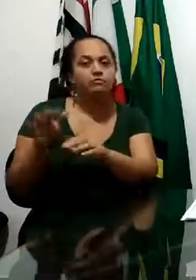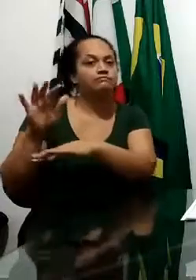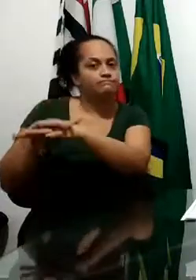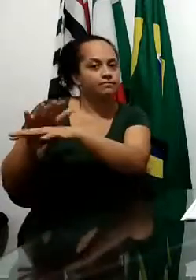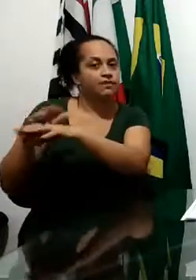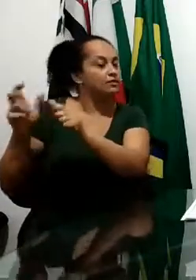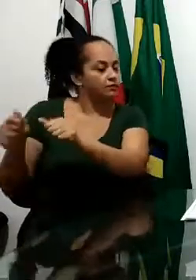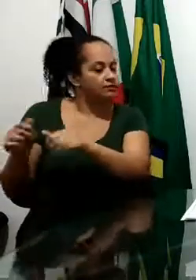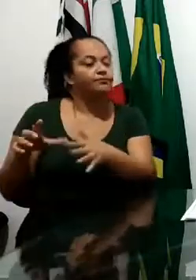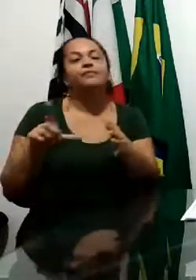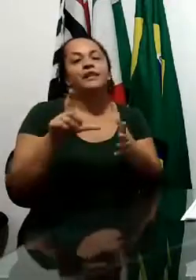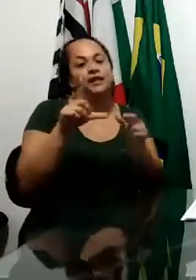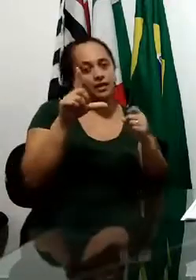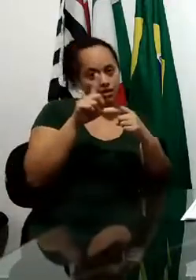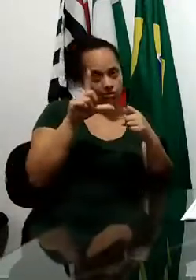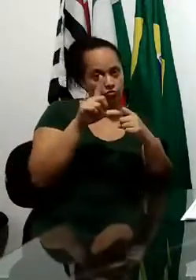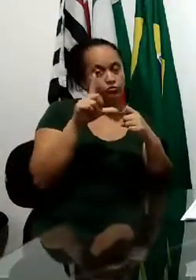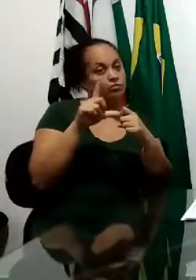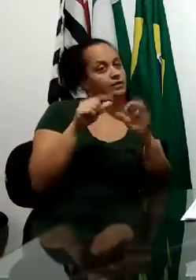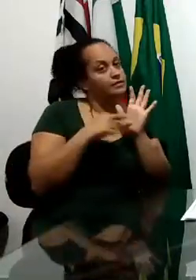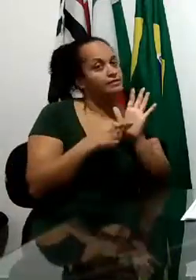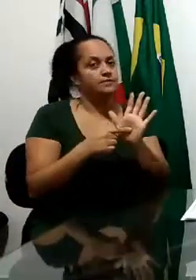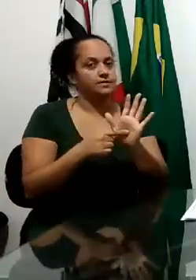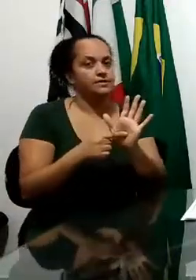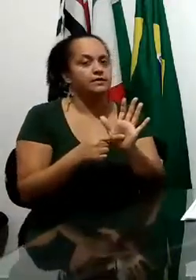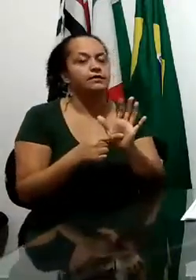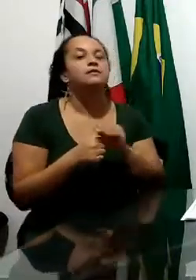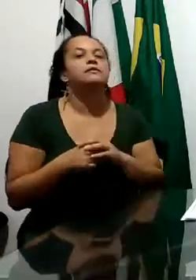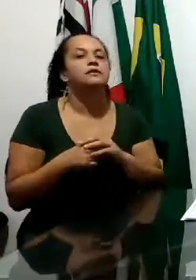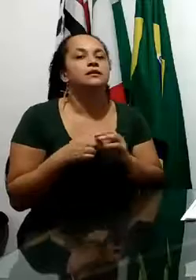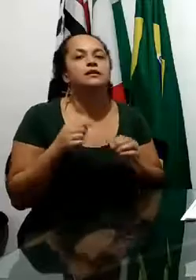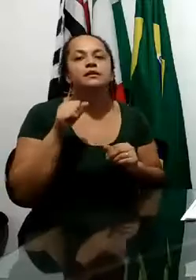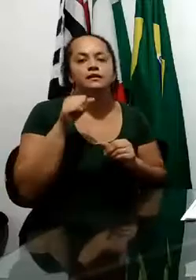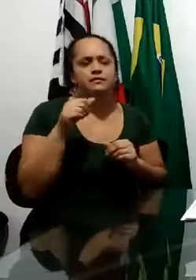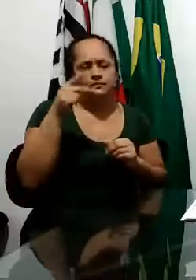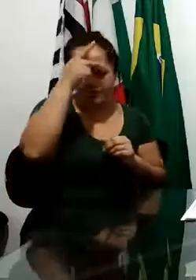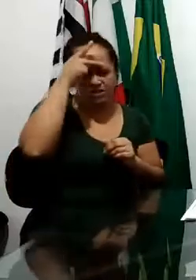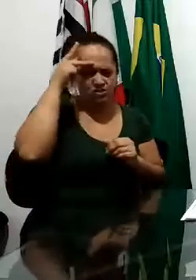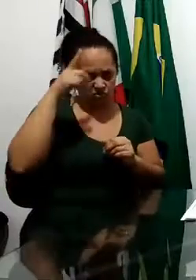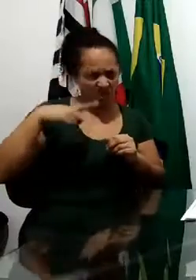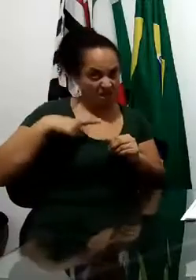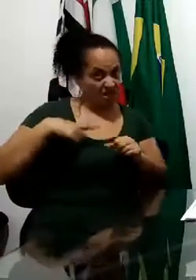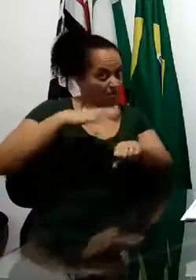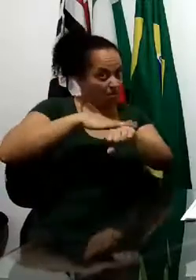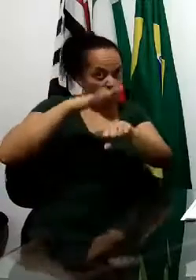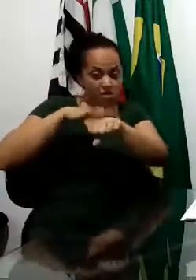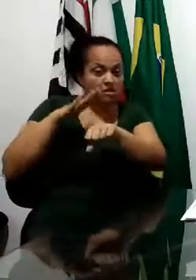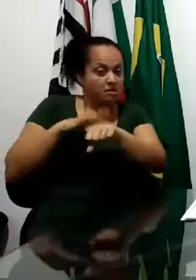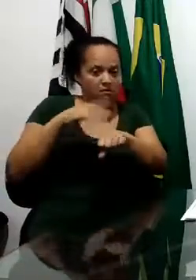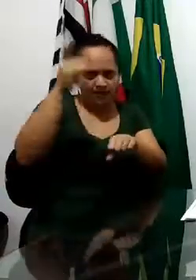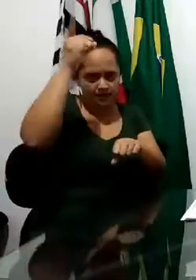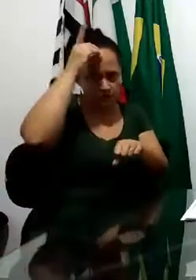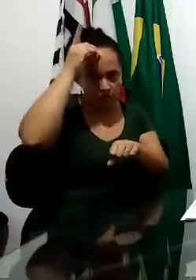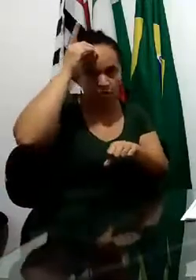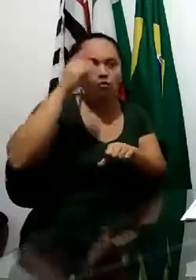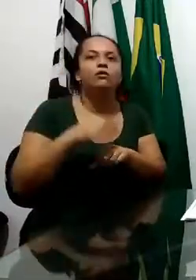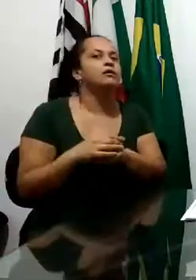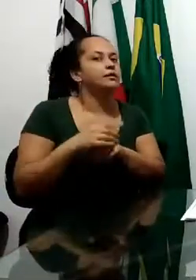é mais dado, é mais exigido. Se você recebeu mais talentos, de você Deus vai exigir